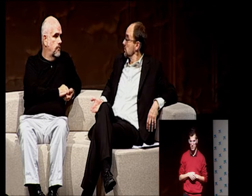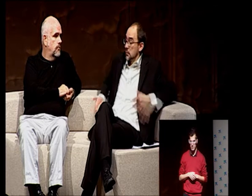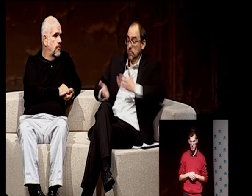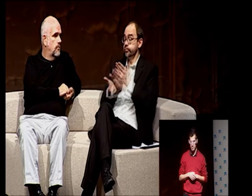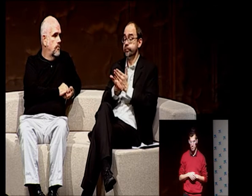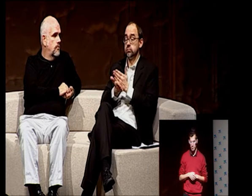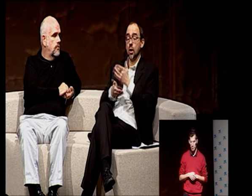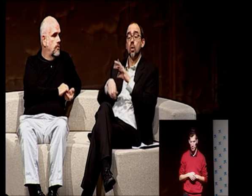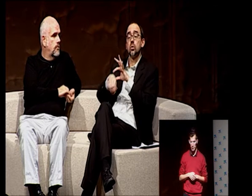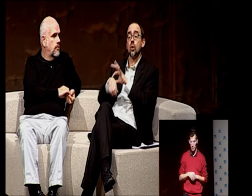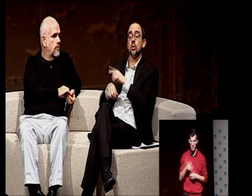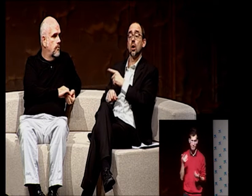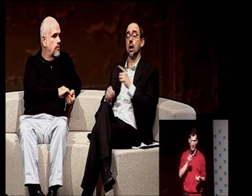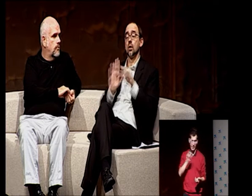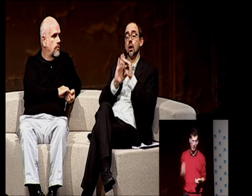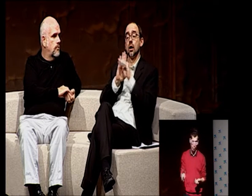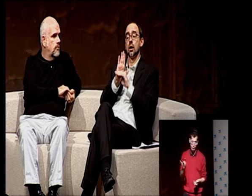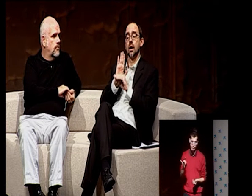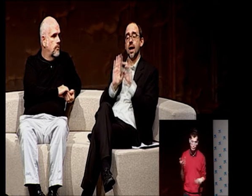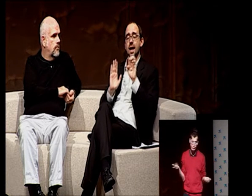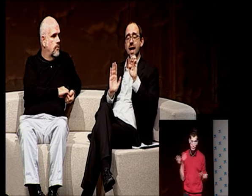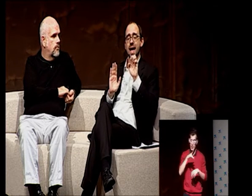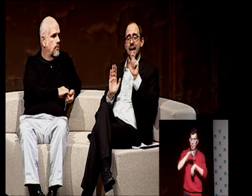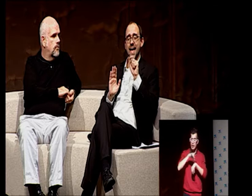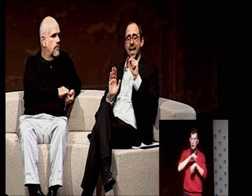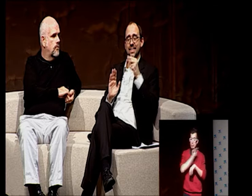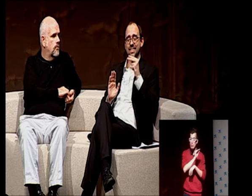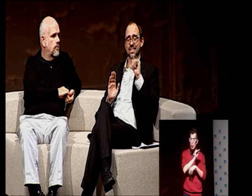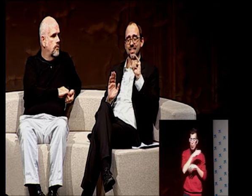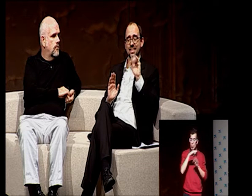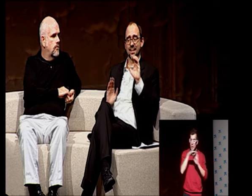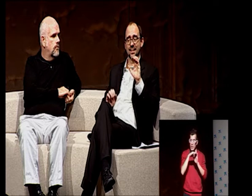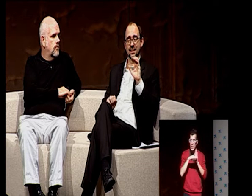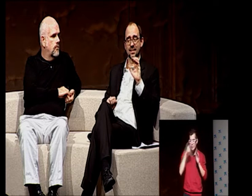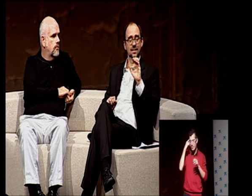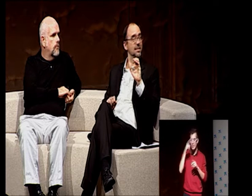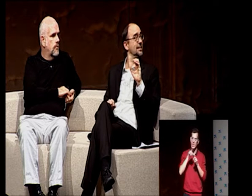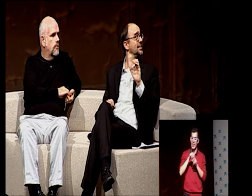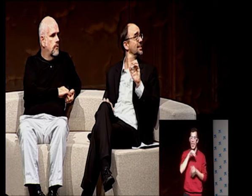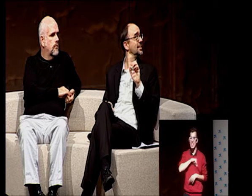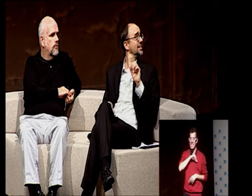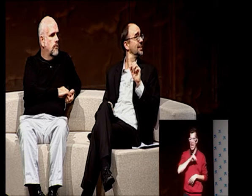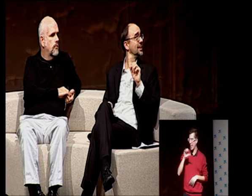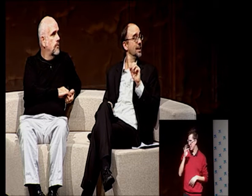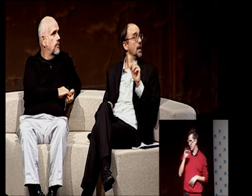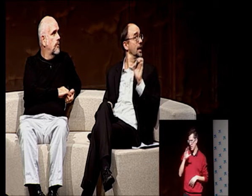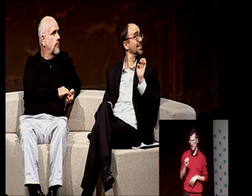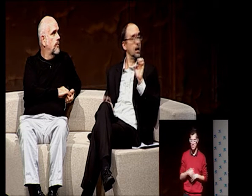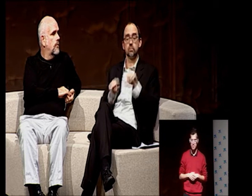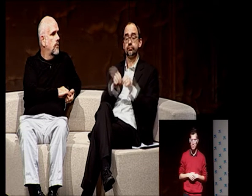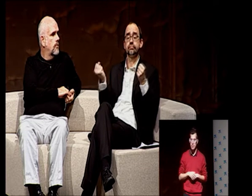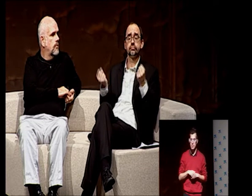con eso pues tienes toda la razón muchas veces el ámbito clínico eh